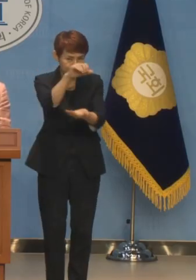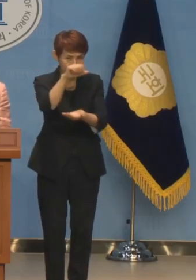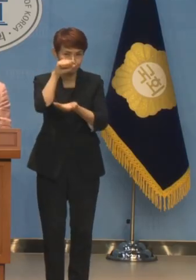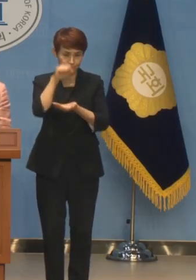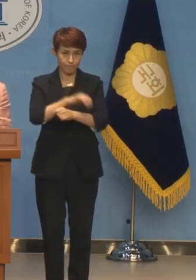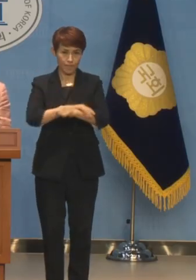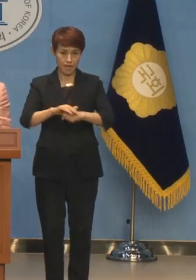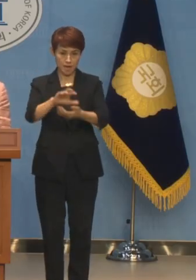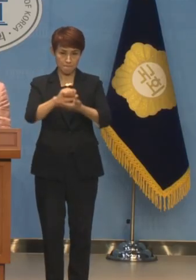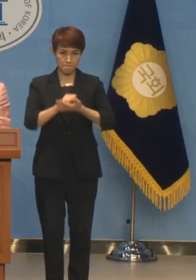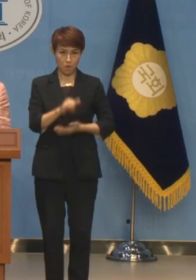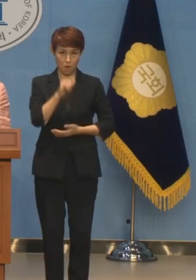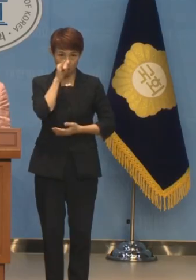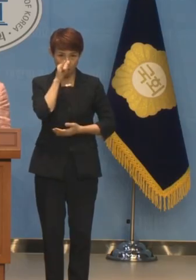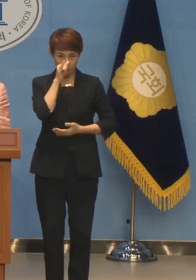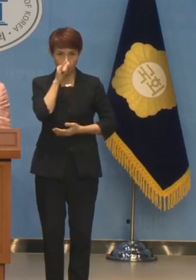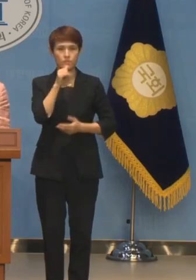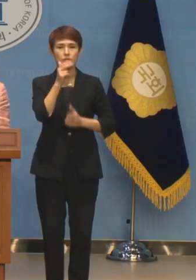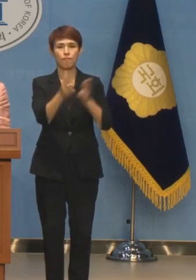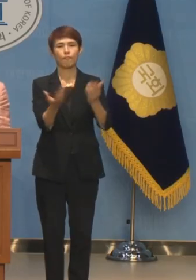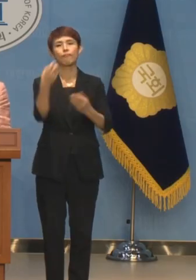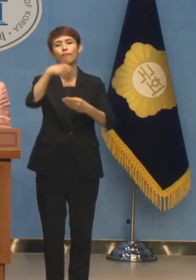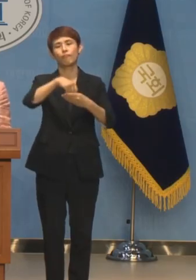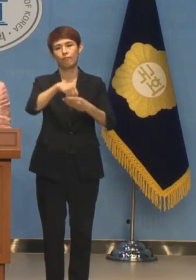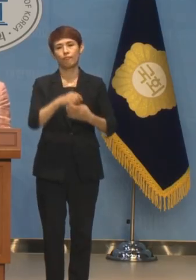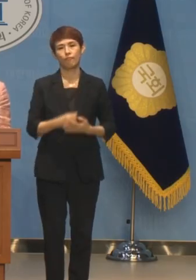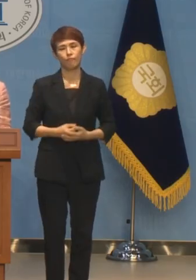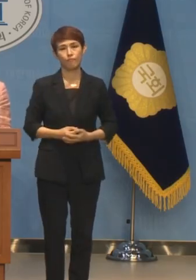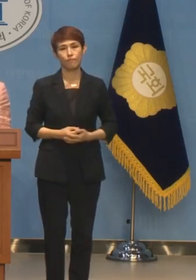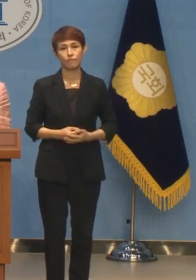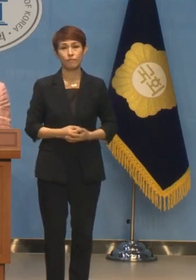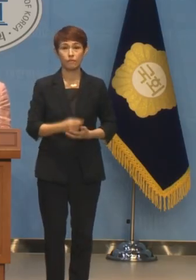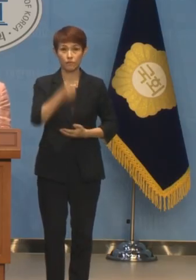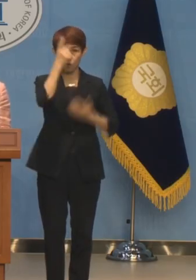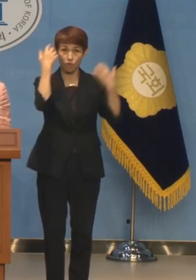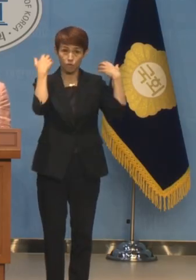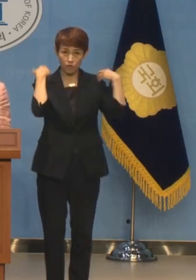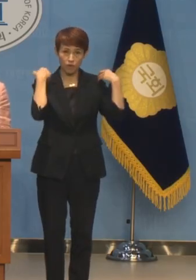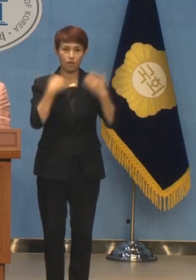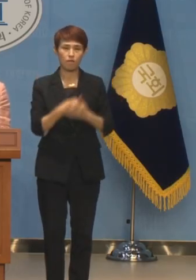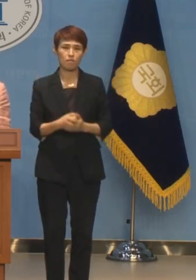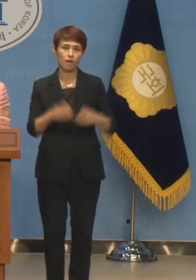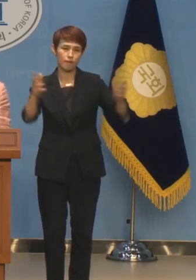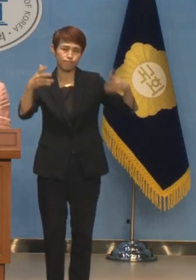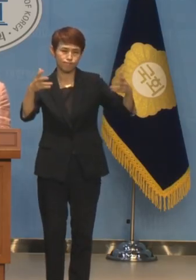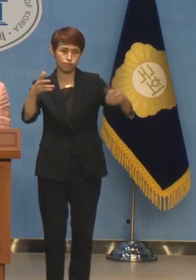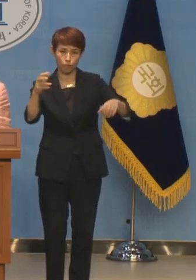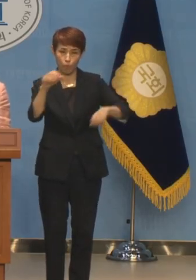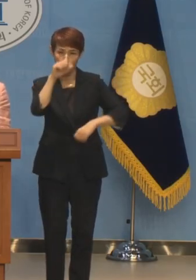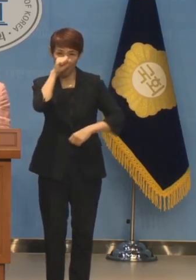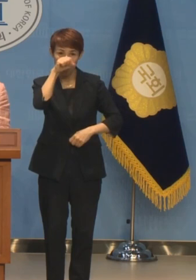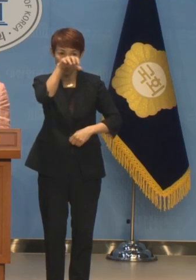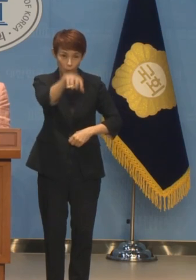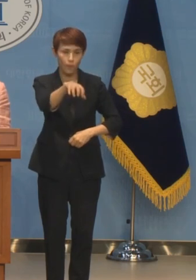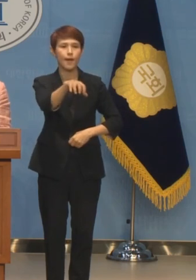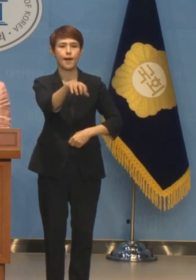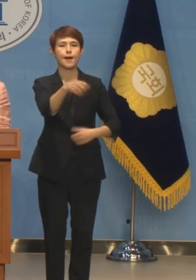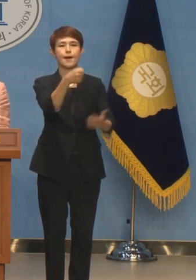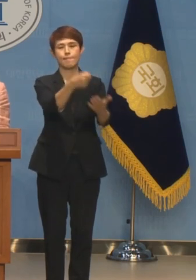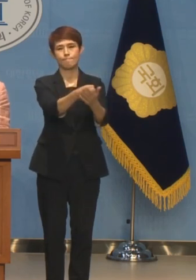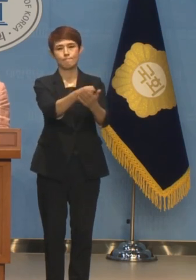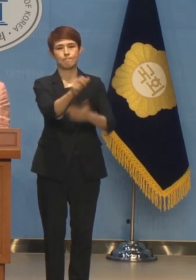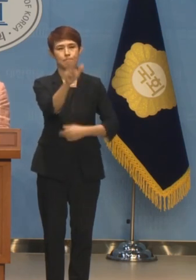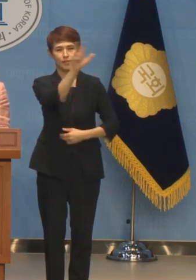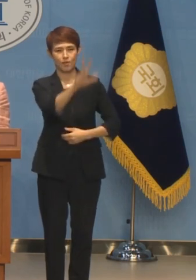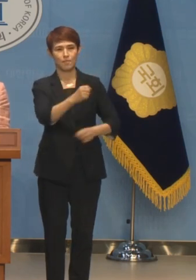하는 내용도 포함되어 있습니다. 정부가 풍황이 우수한 지역을 발전지구로 지정하고